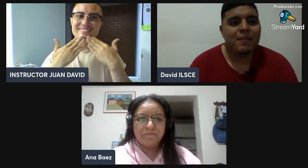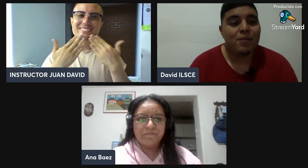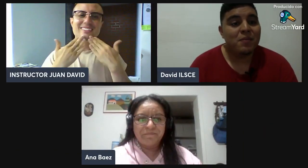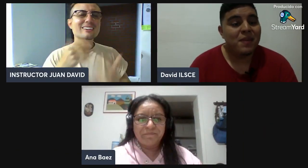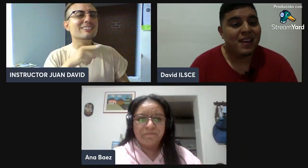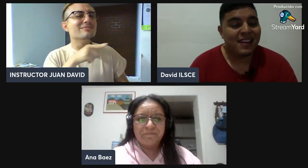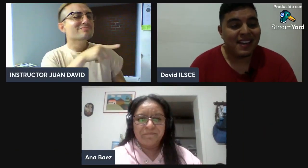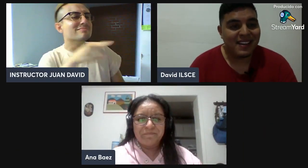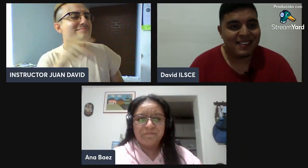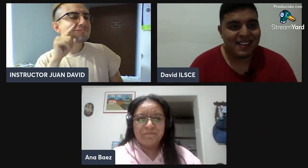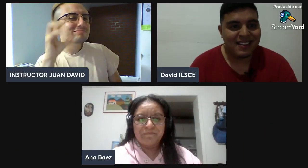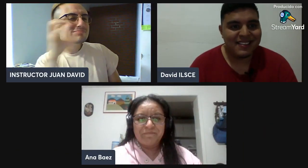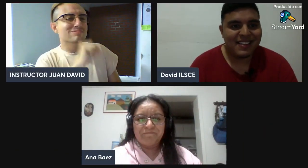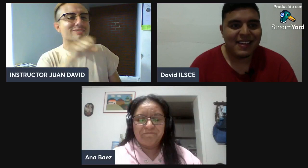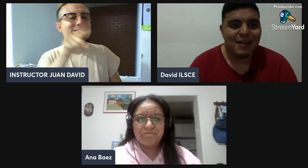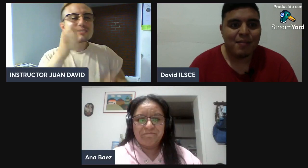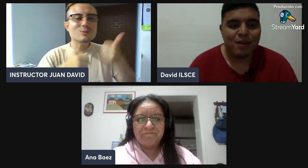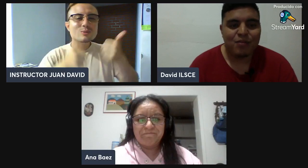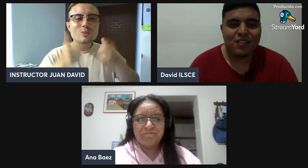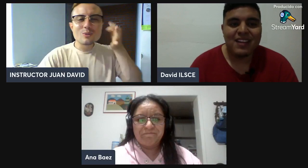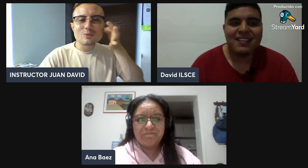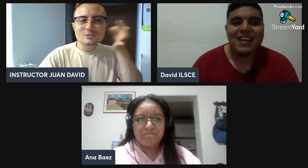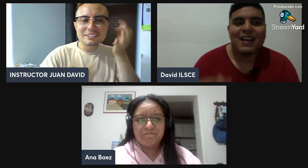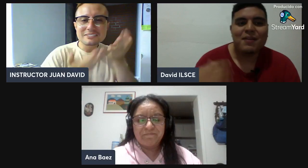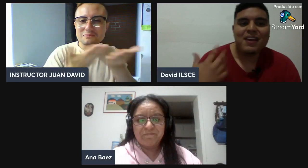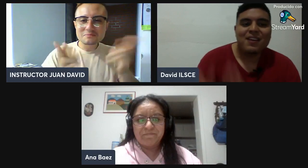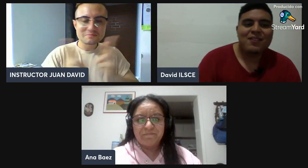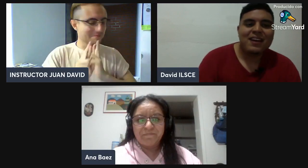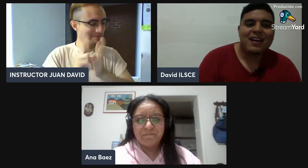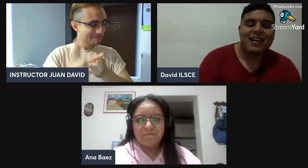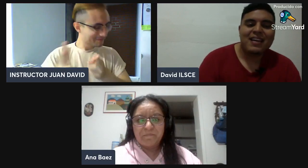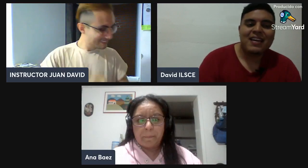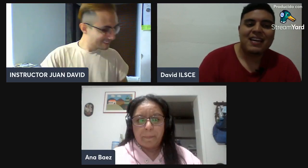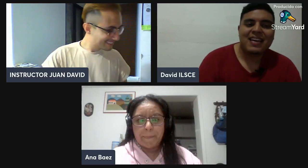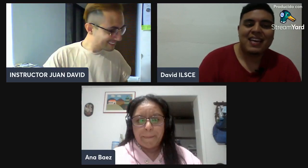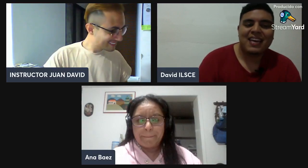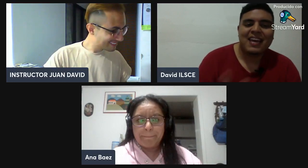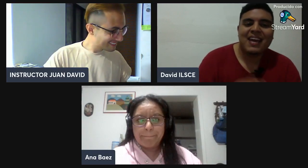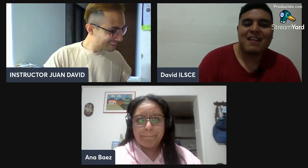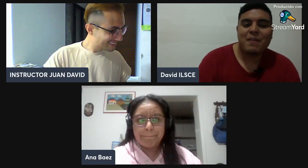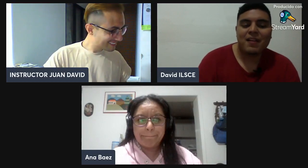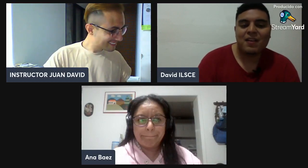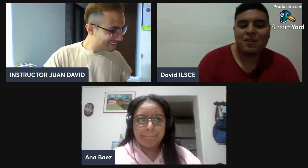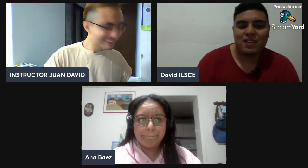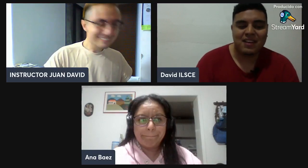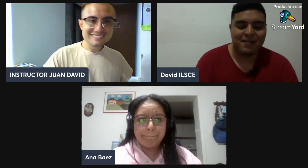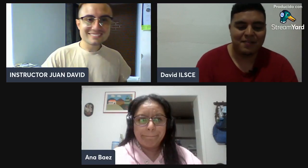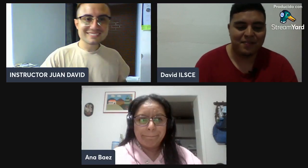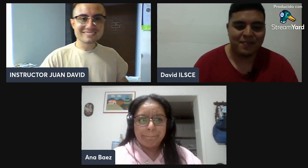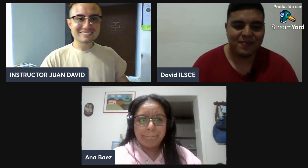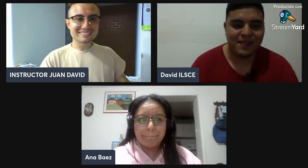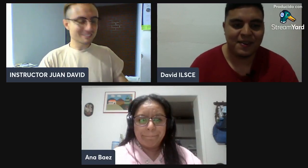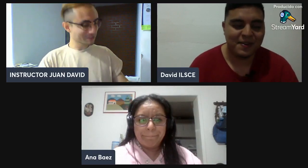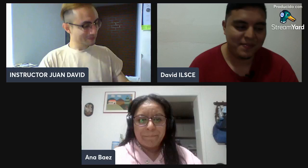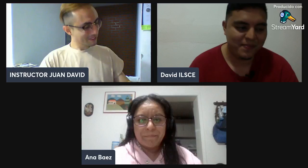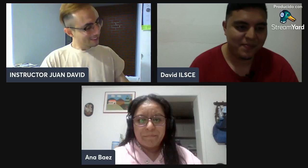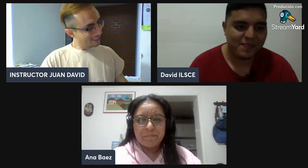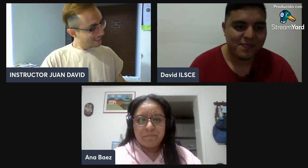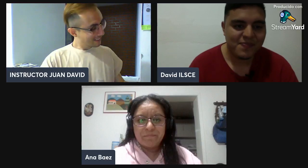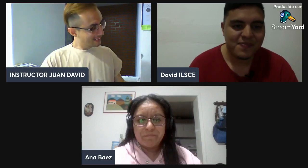Muy bien, gracias. Bueno, ustedes que la vieron a Ana, ¿qué animal dijo ella? A ver.